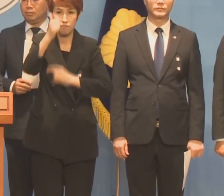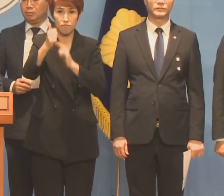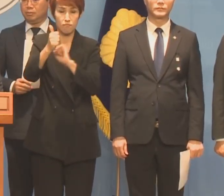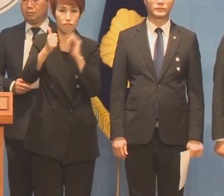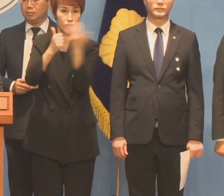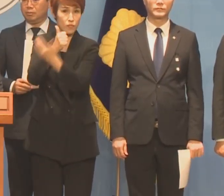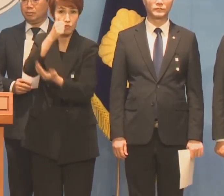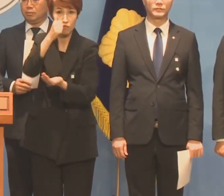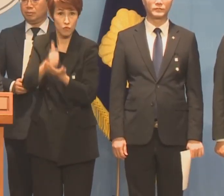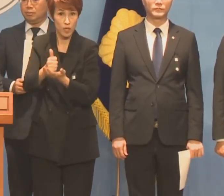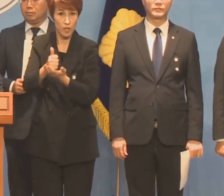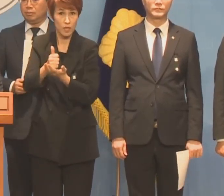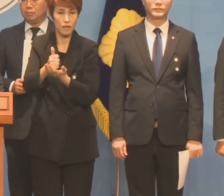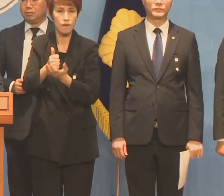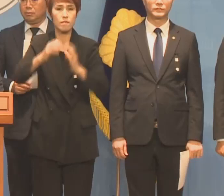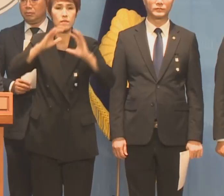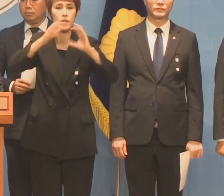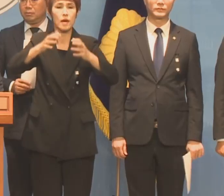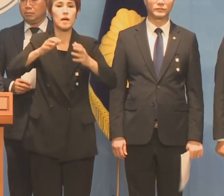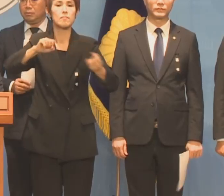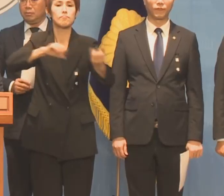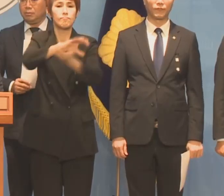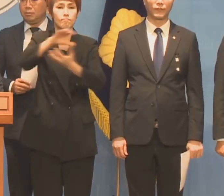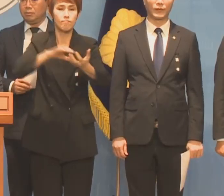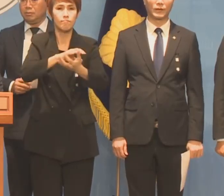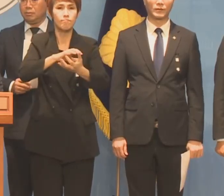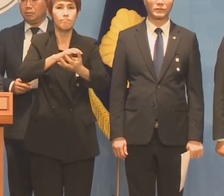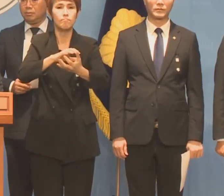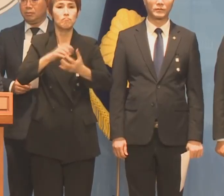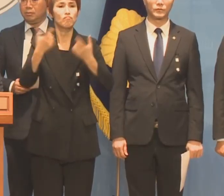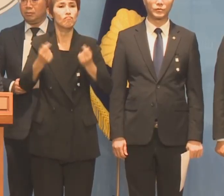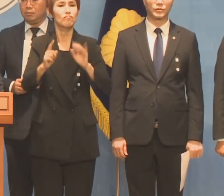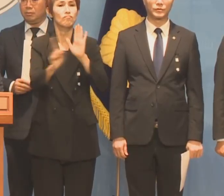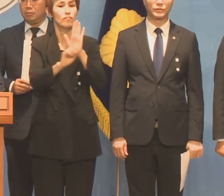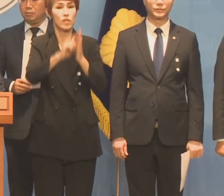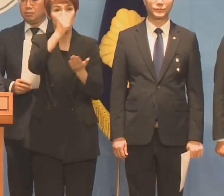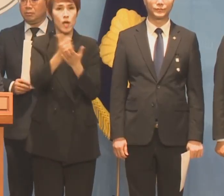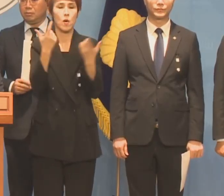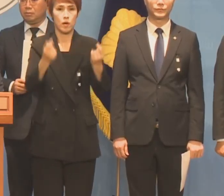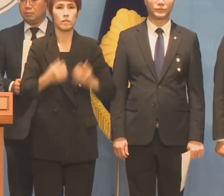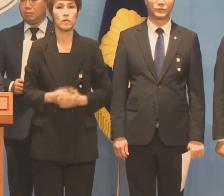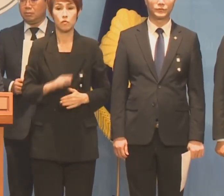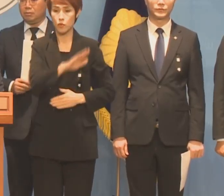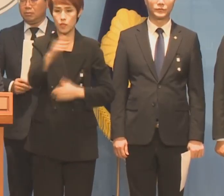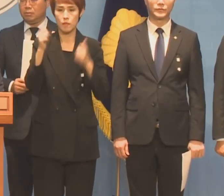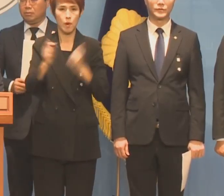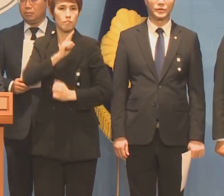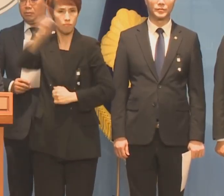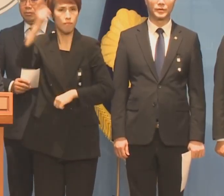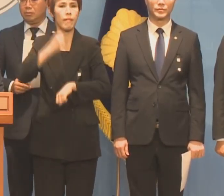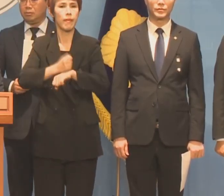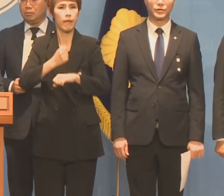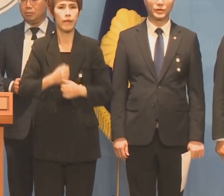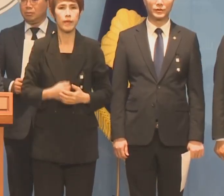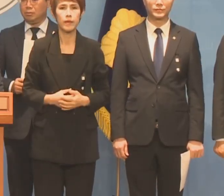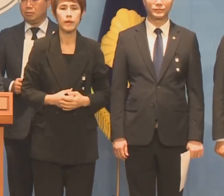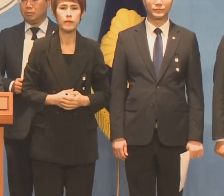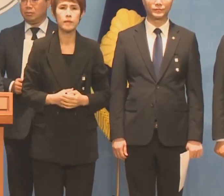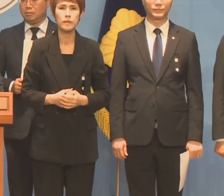죄는 내란죄 선전선동에 해당되므로 저희들은 법적 조치를 검토하지 않을 수